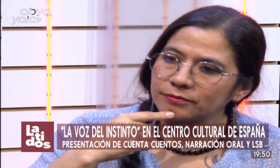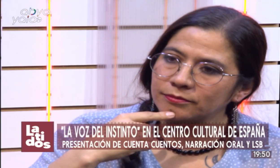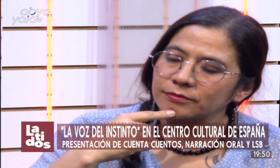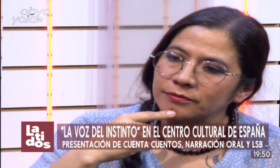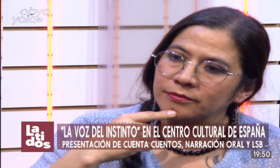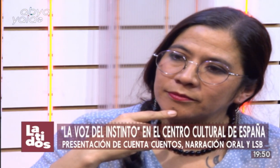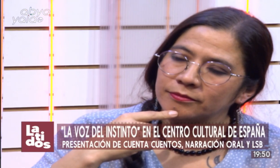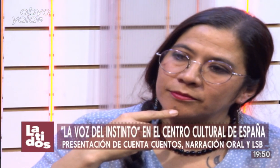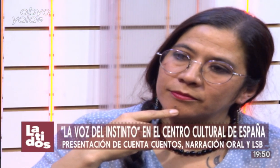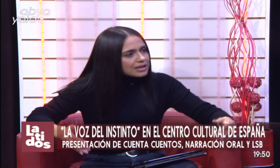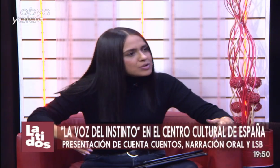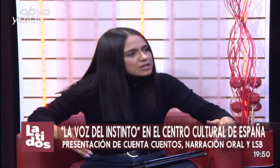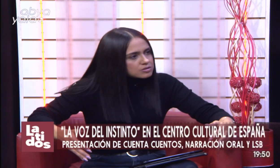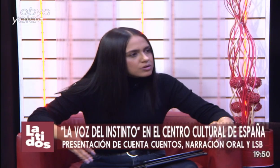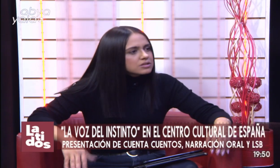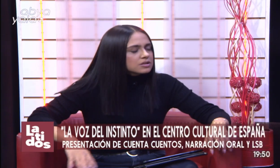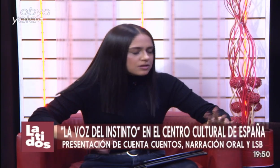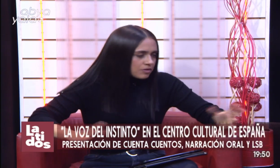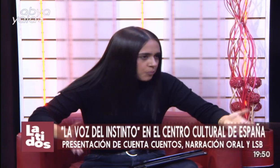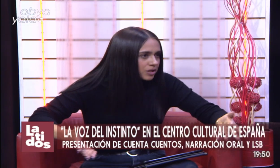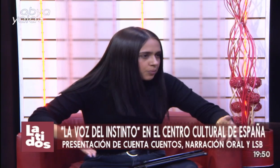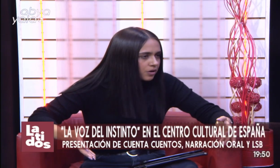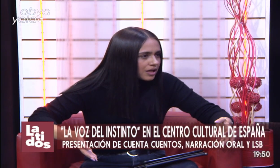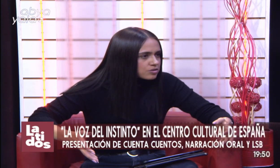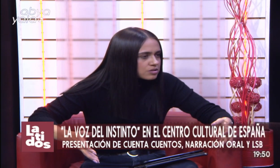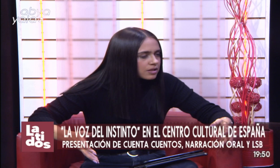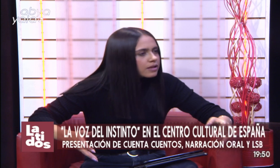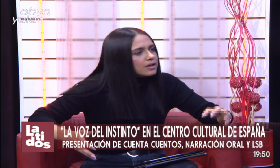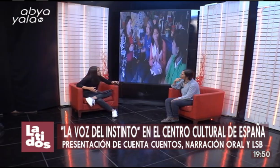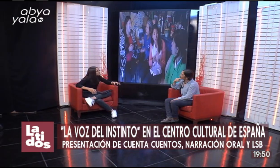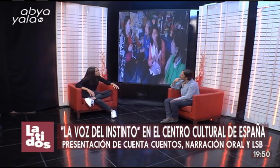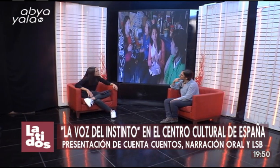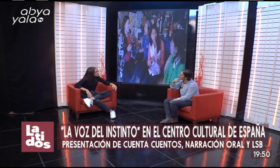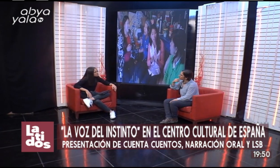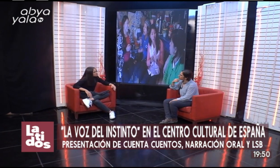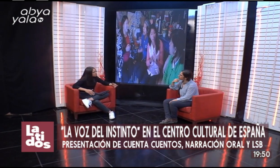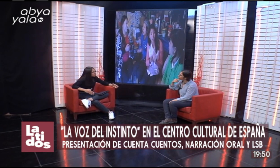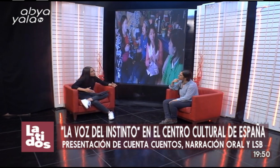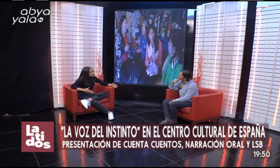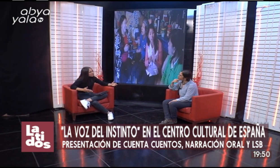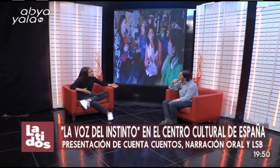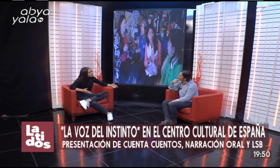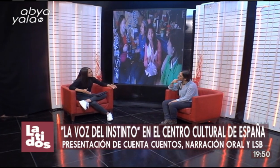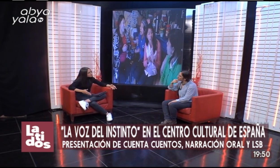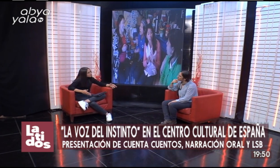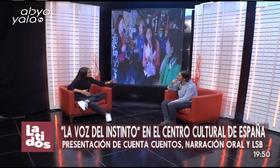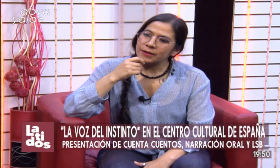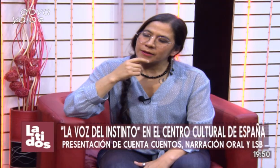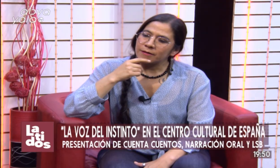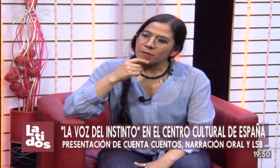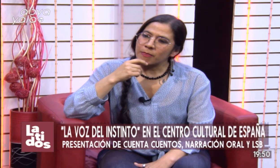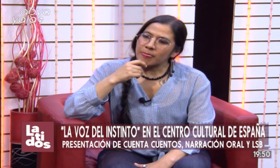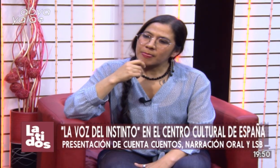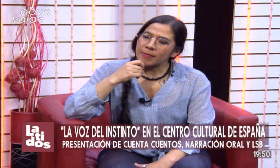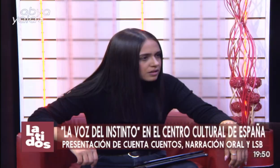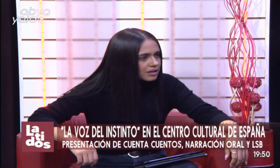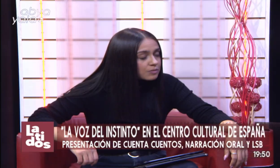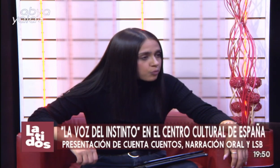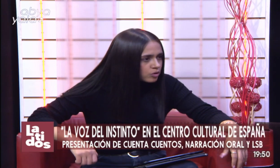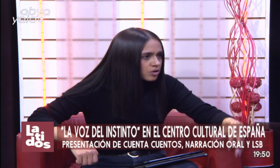con determinadas limitaciones impuestas por la sociedad. En Bolivia, ¿cómo está este espacio? Además de este impulso, de este proyecto que